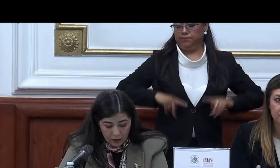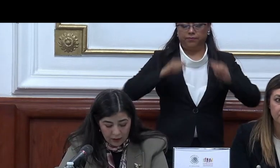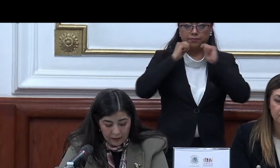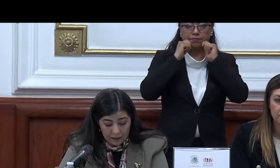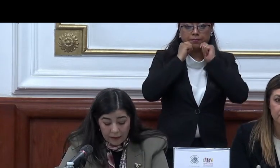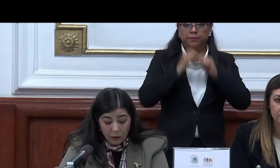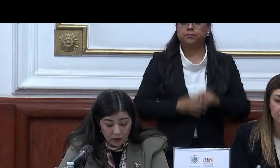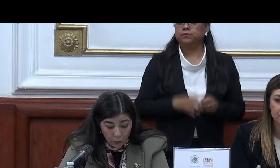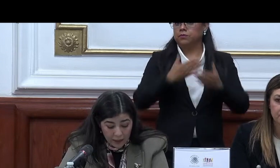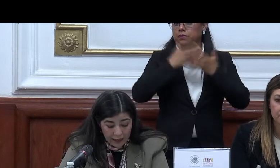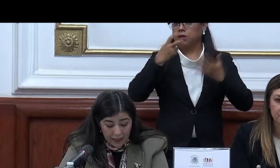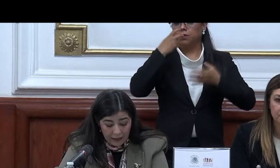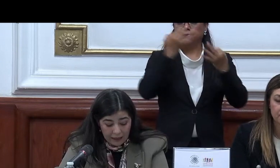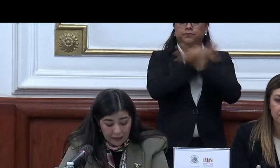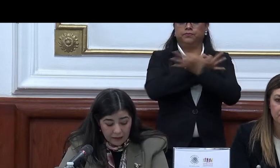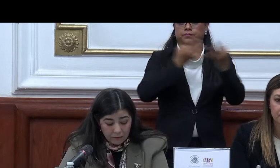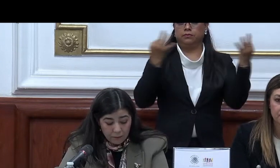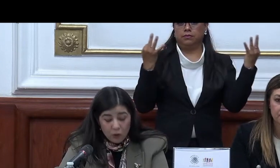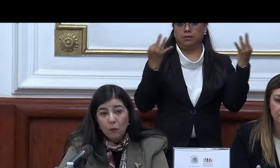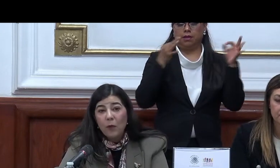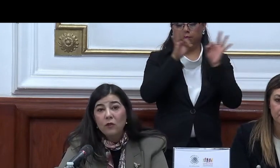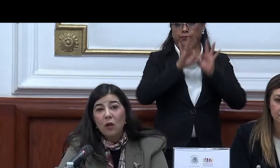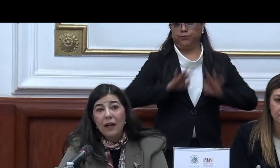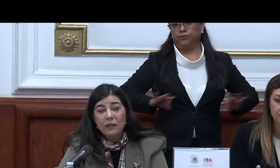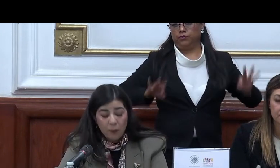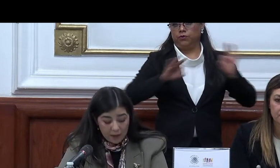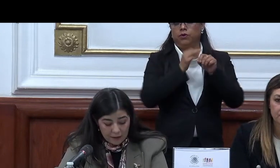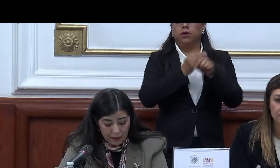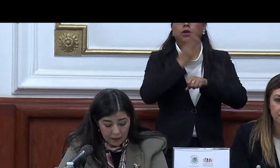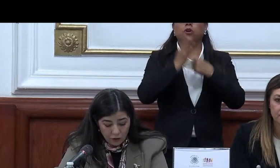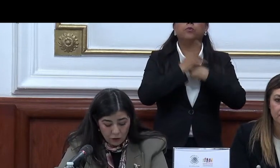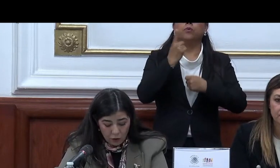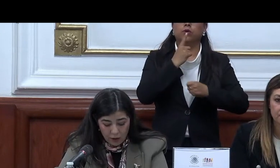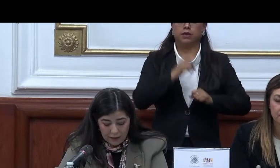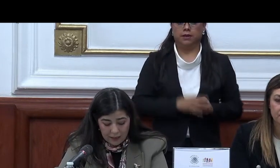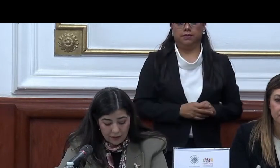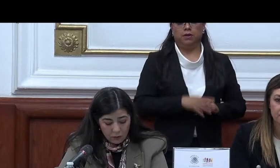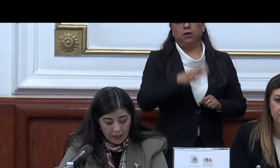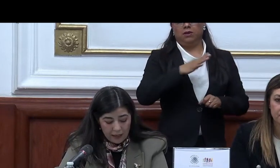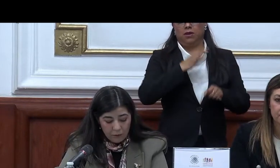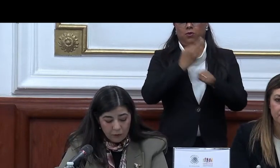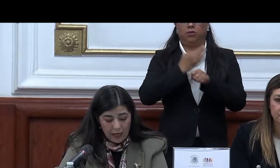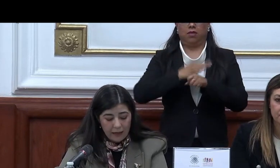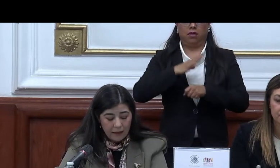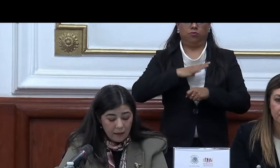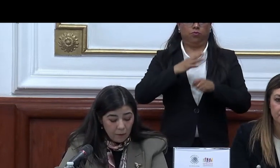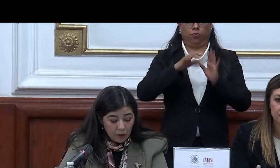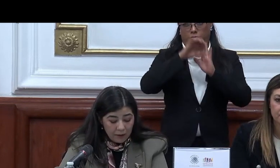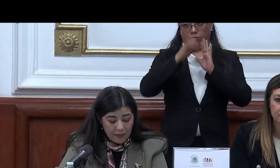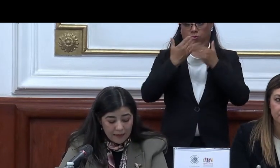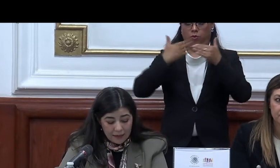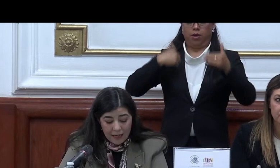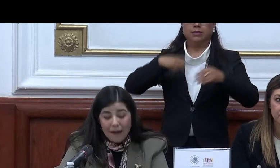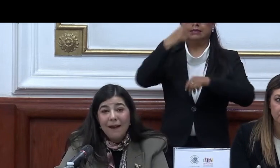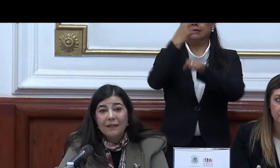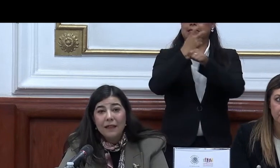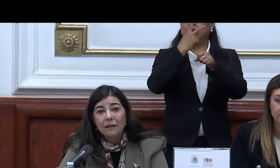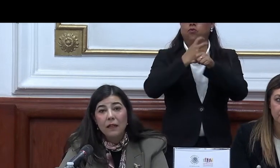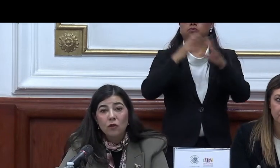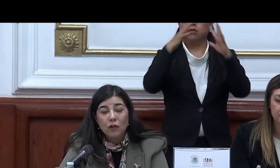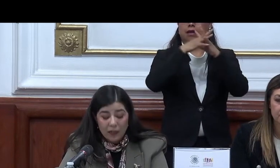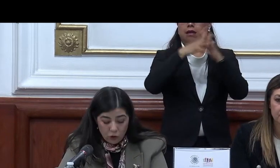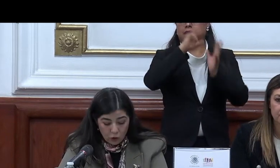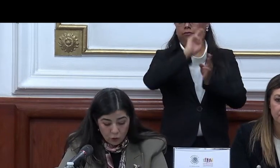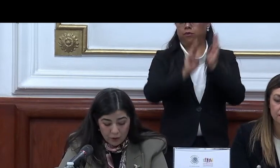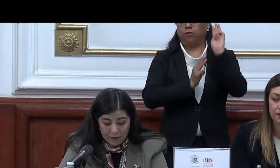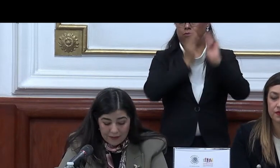declaración se ubica en, por supuesto, la respuesta a los horrores de la Segunda Guerra Mundial, pero también sienta la base de